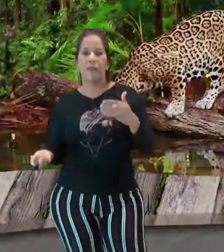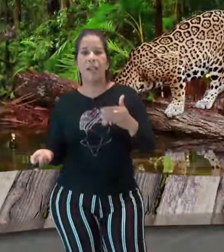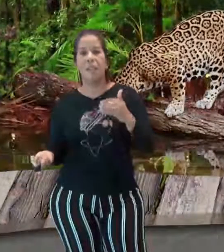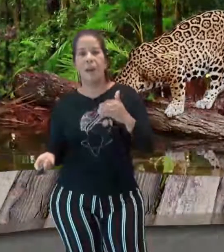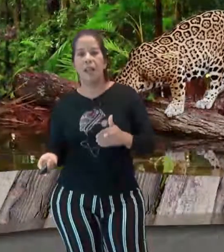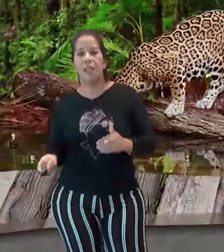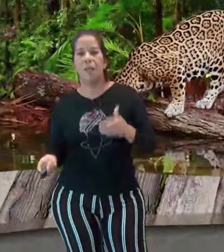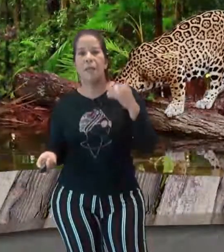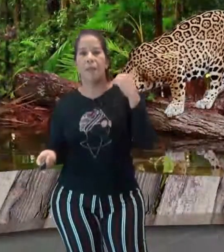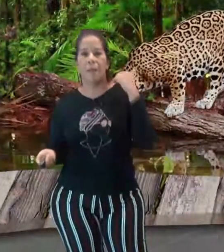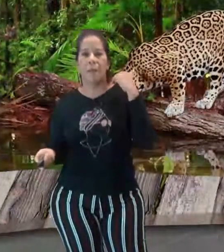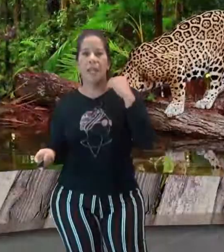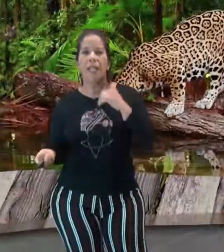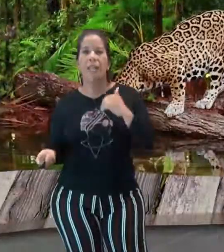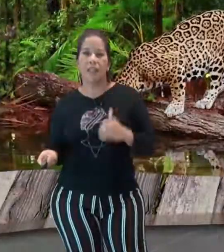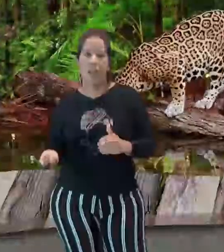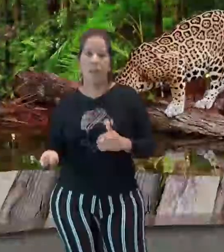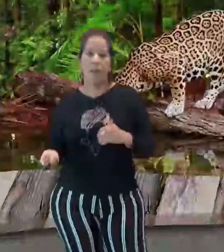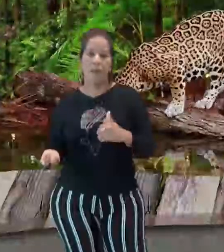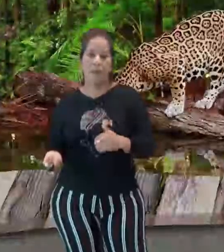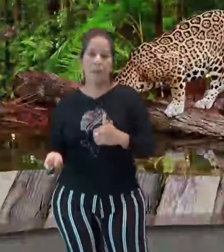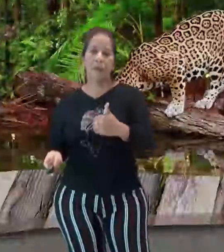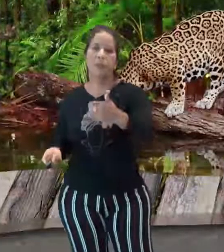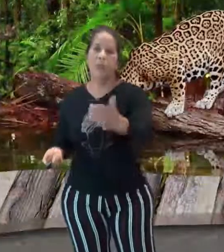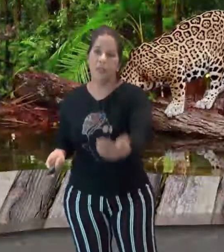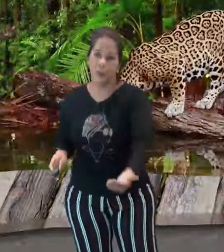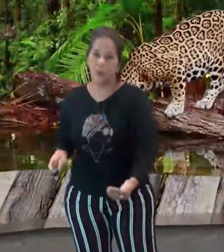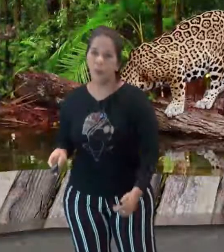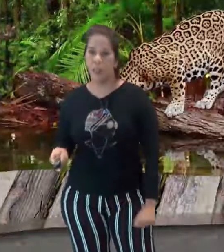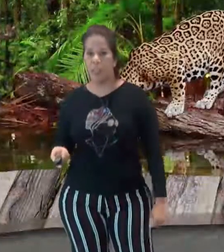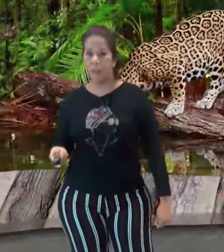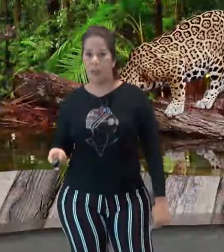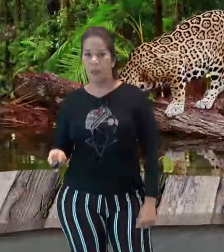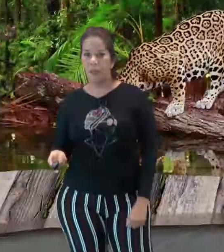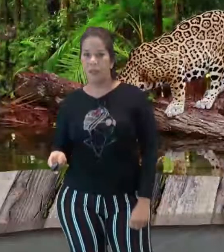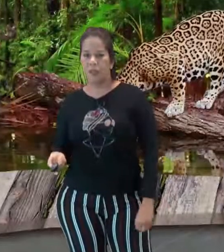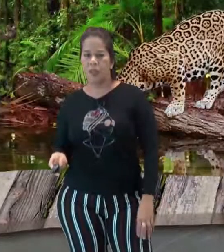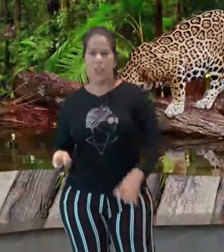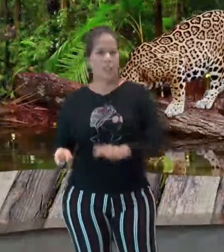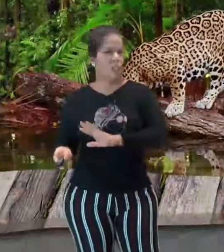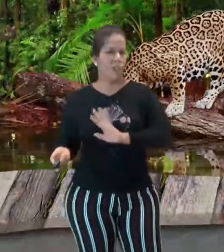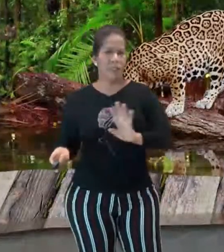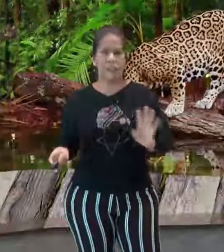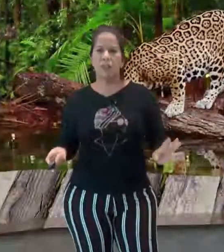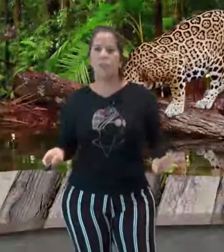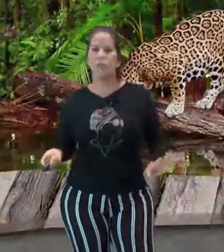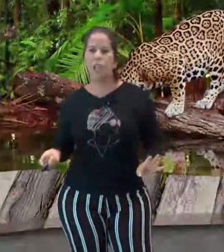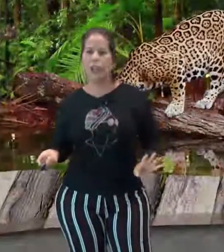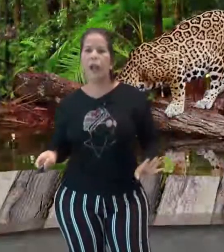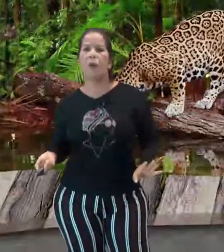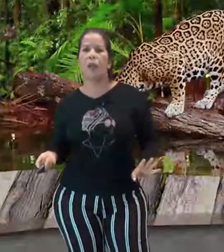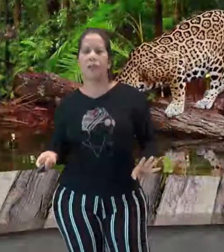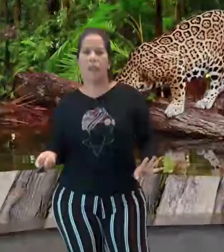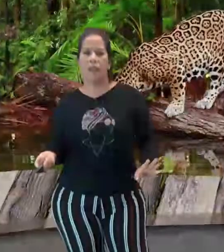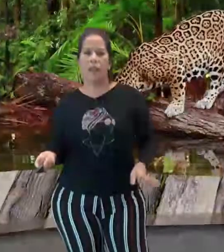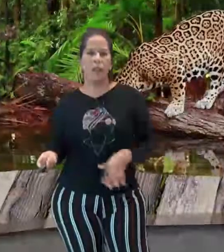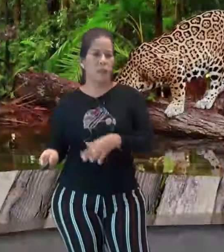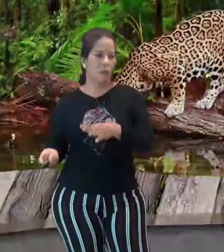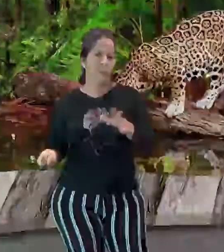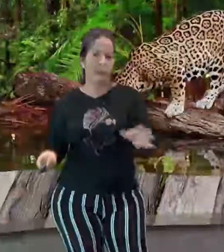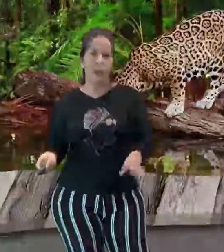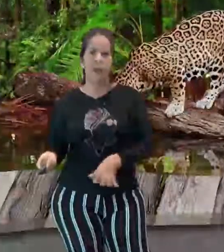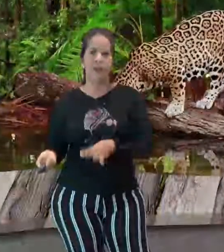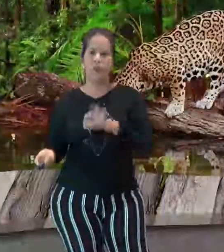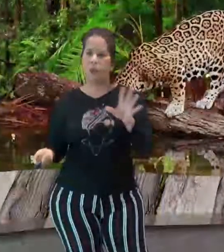reprodução faz parte, é necessário para a manutenção de cada espécie de seres vivos. A gente está falando aí no geral, galera, tá?